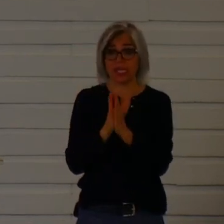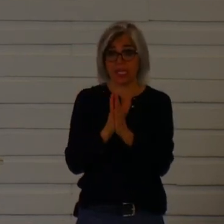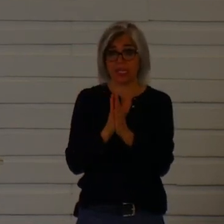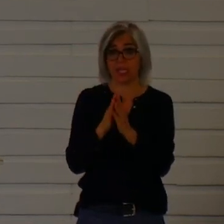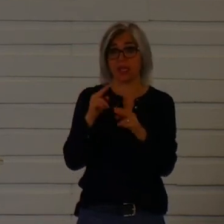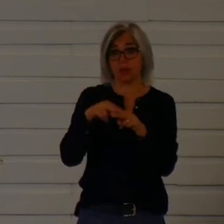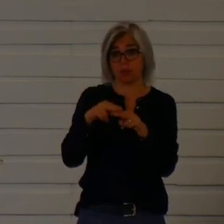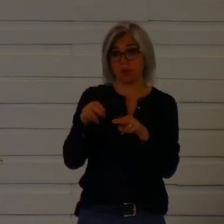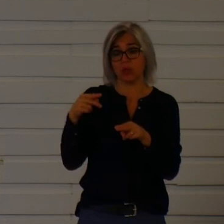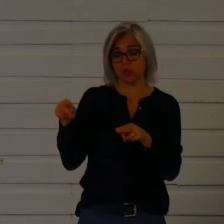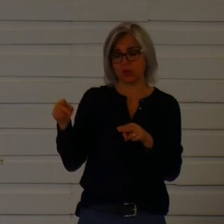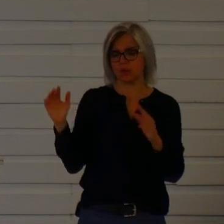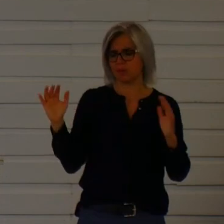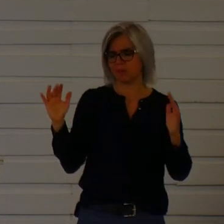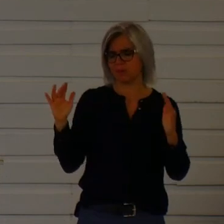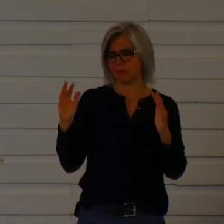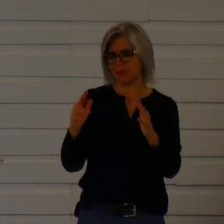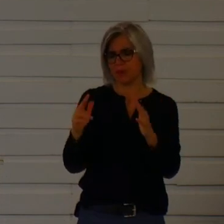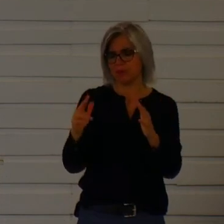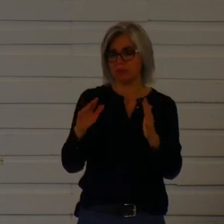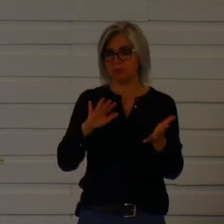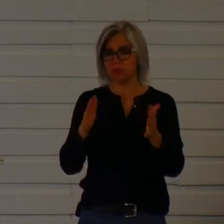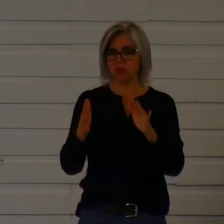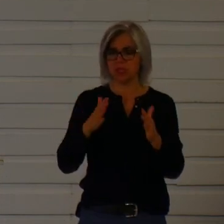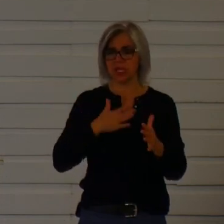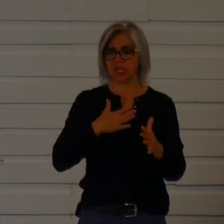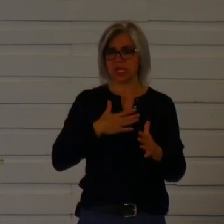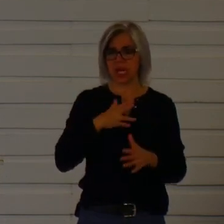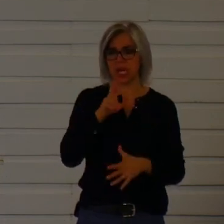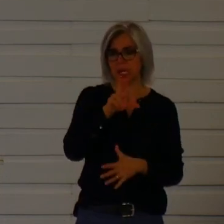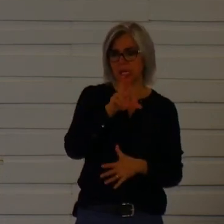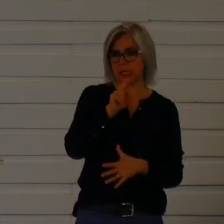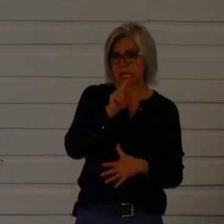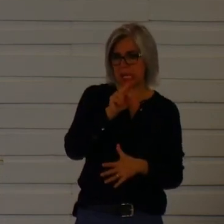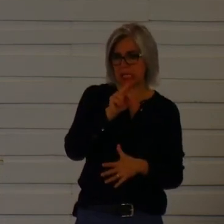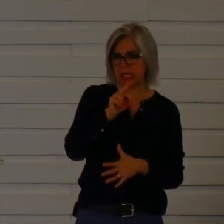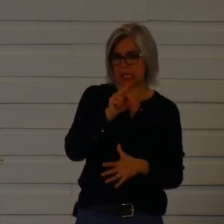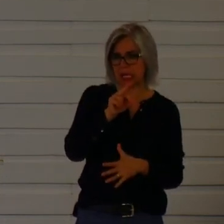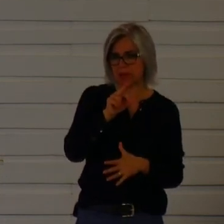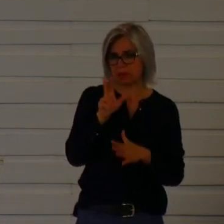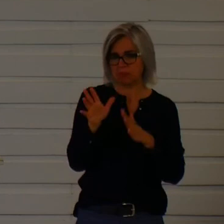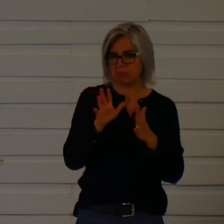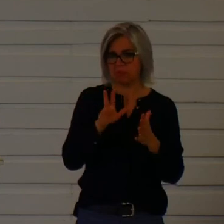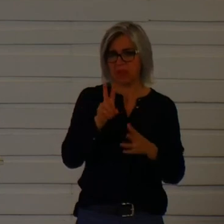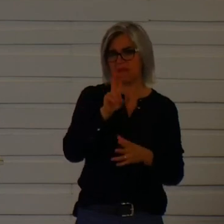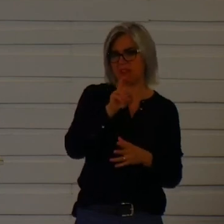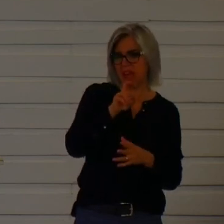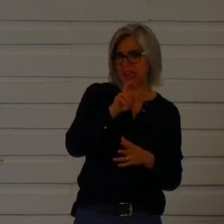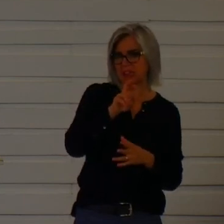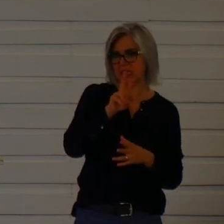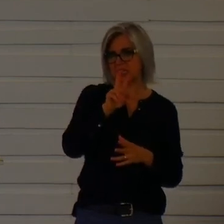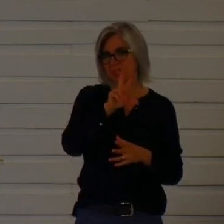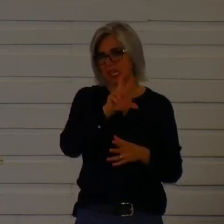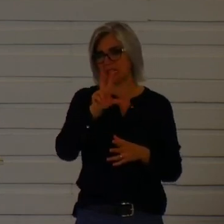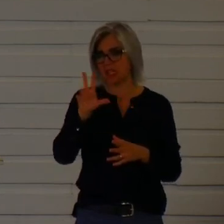l'85% è sotto i 35 anni, il 70% è sotto i 25 anni. E